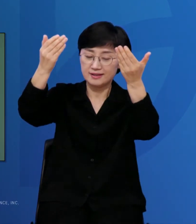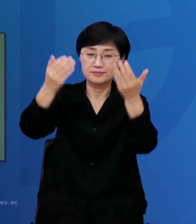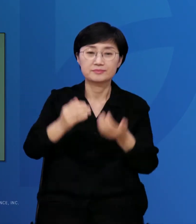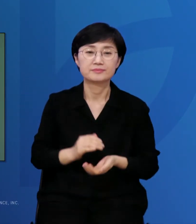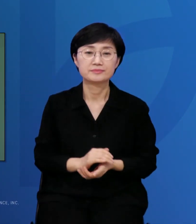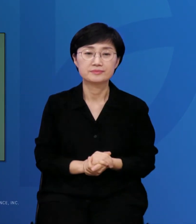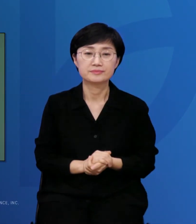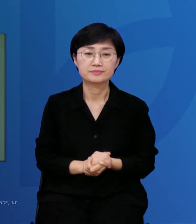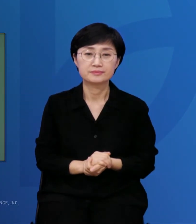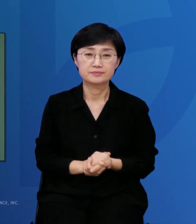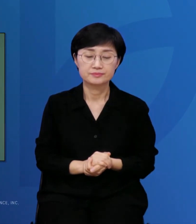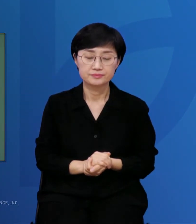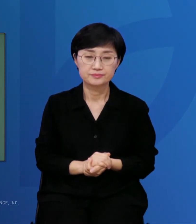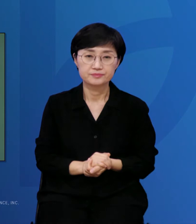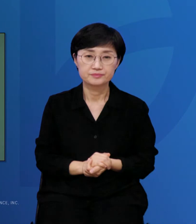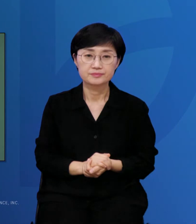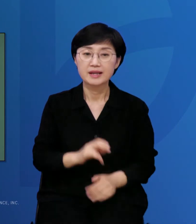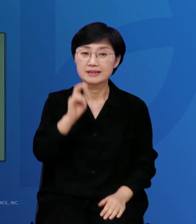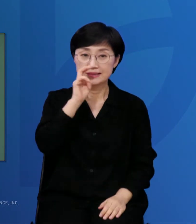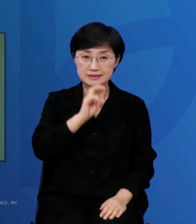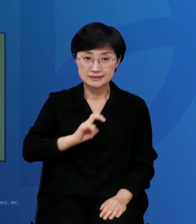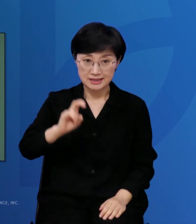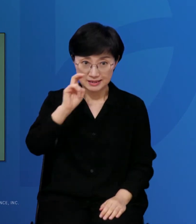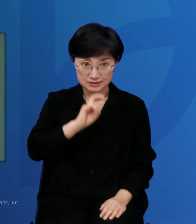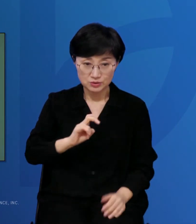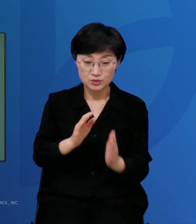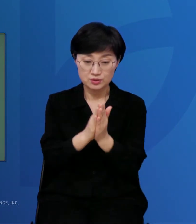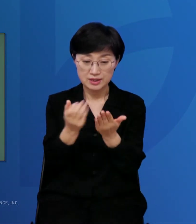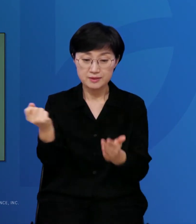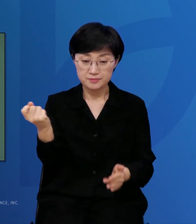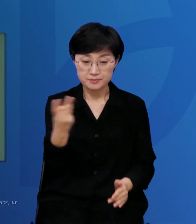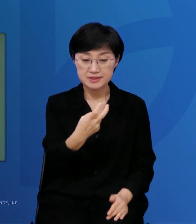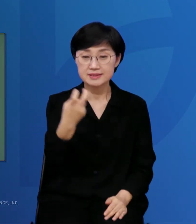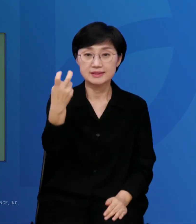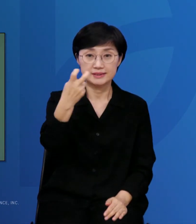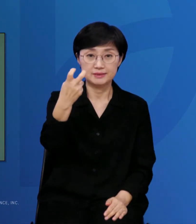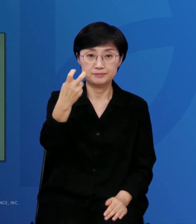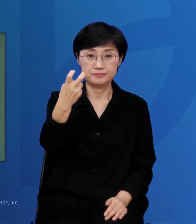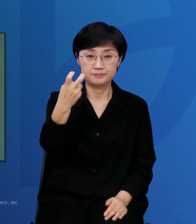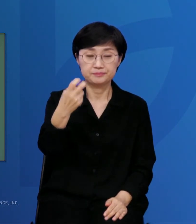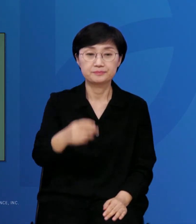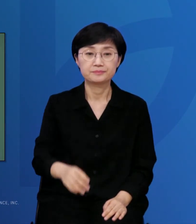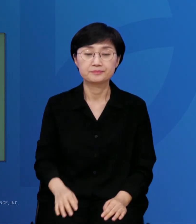我的心呢，你要称颂耶和华。 우리 찬송가 20장 하나님 앞에 찬양 드리겠습니다.